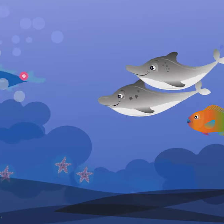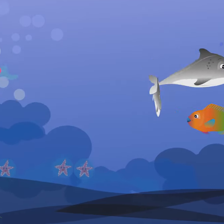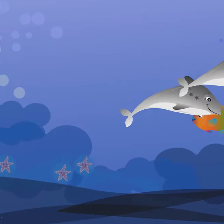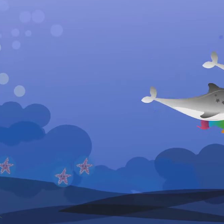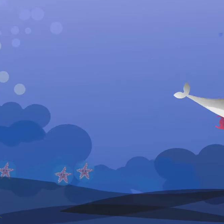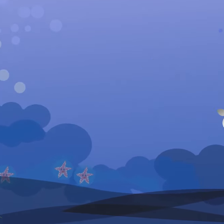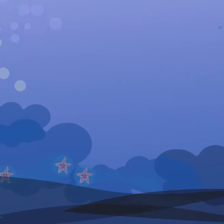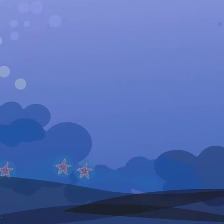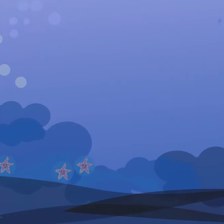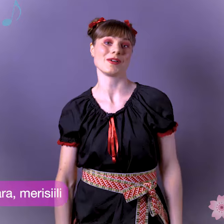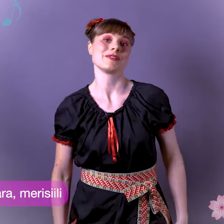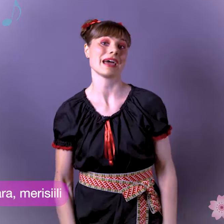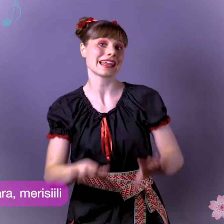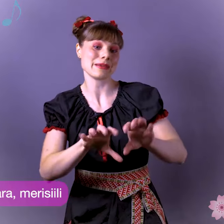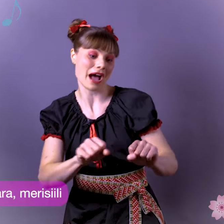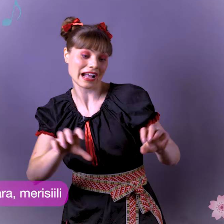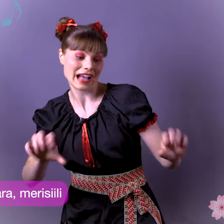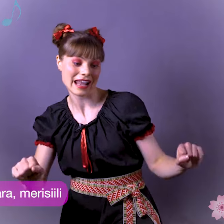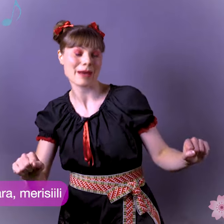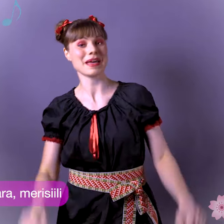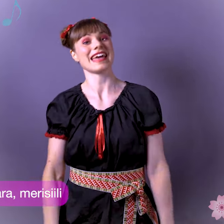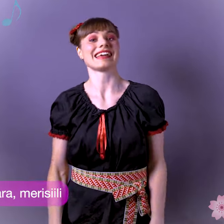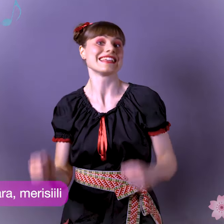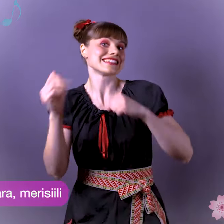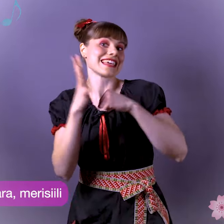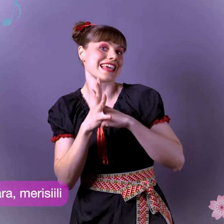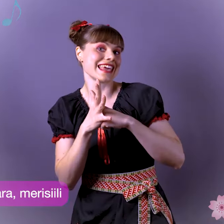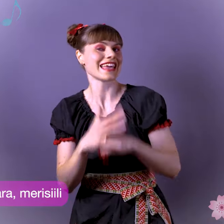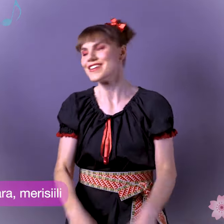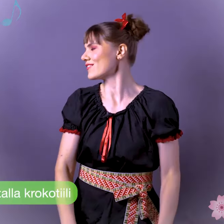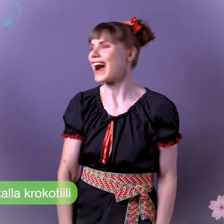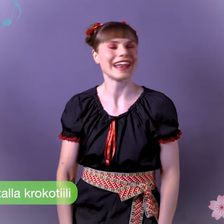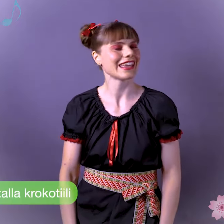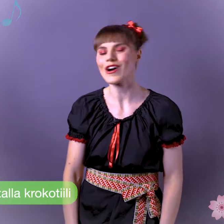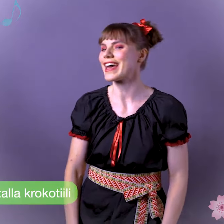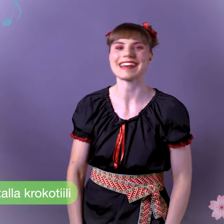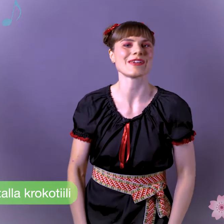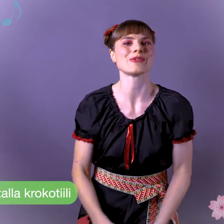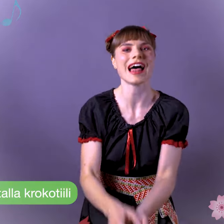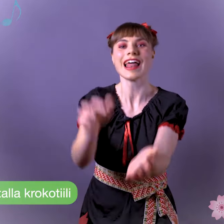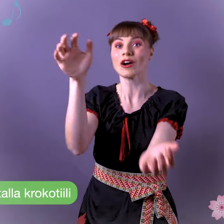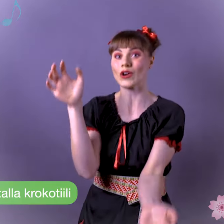kai on meri makkarameri siili vaan ei ole riutalla